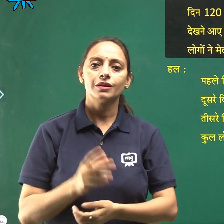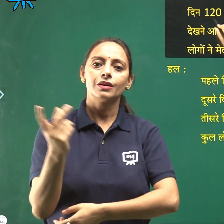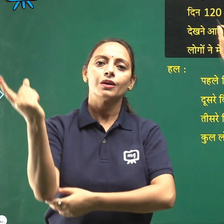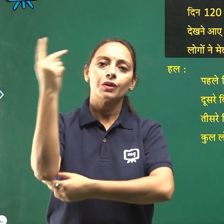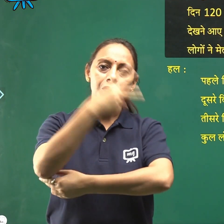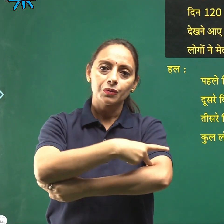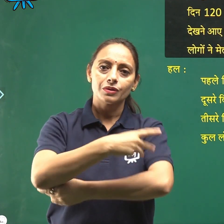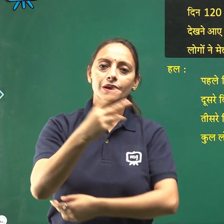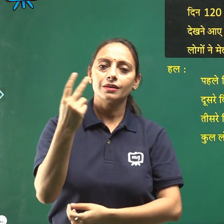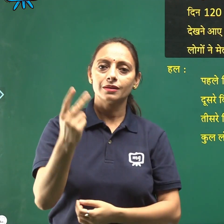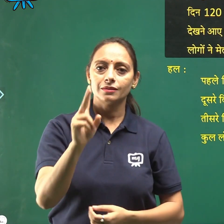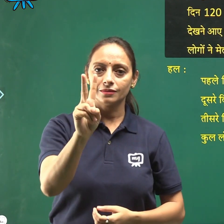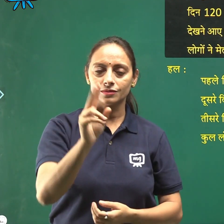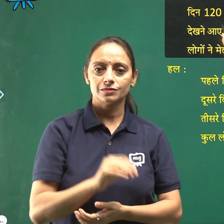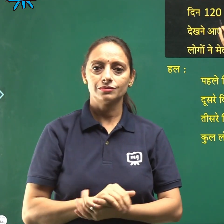दूसरे दिन